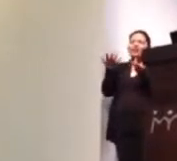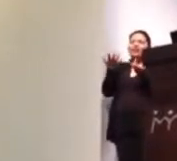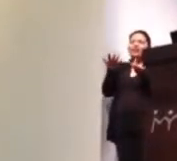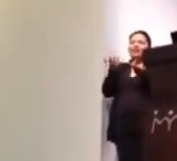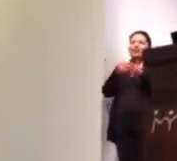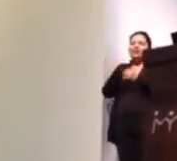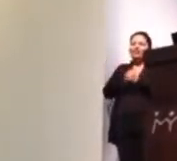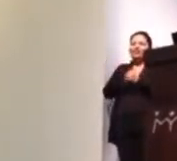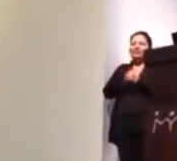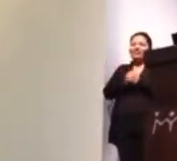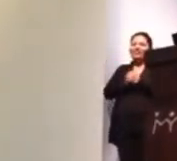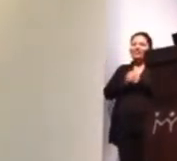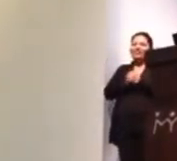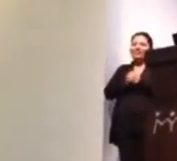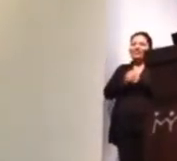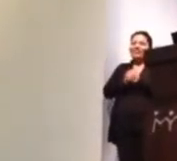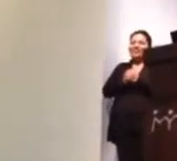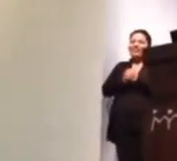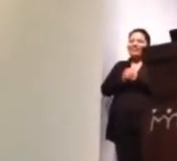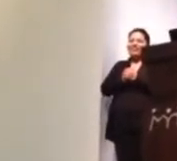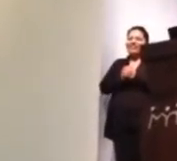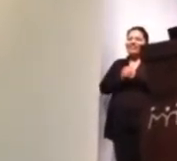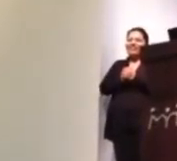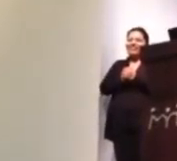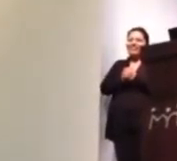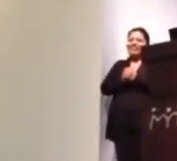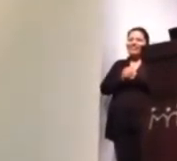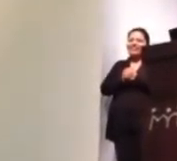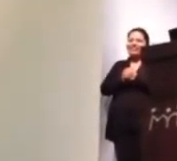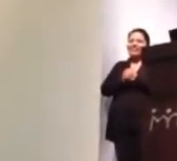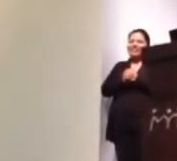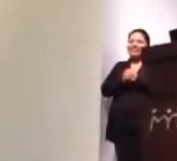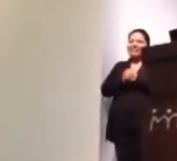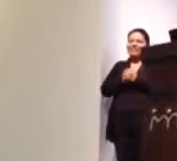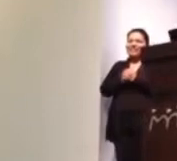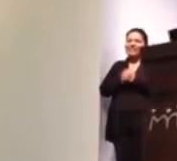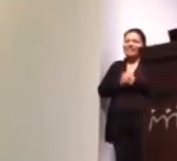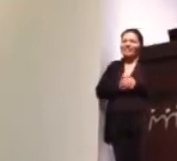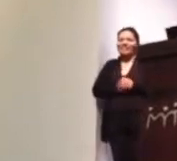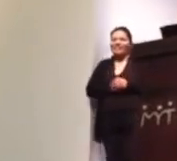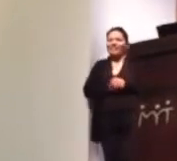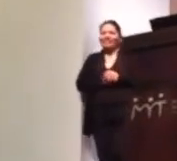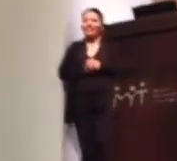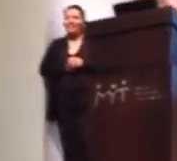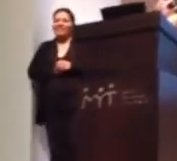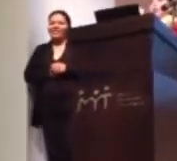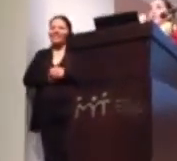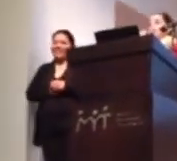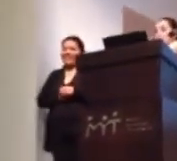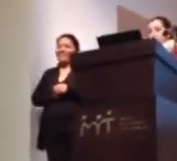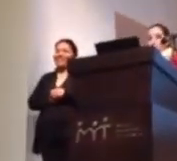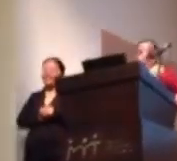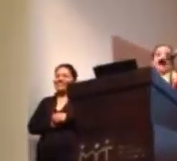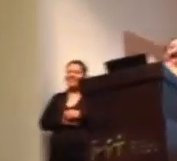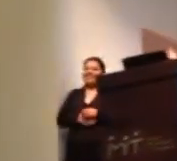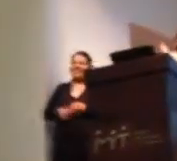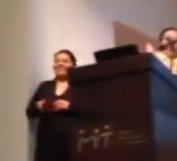Dices, en la tarde tengo que ir a ver a mi amiga o fulanita, ¿ok? Entonces dices, no, estoy aquí y